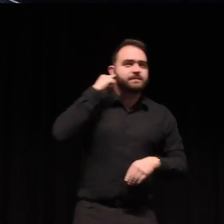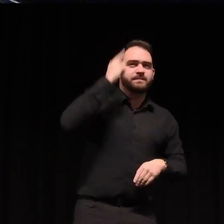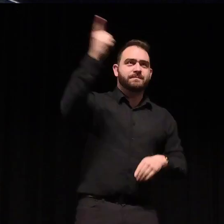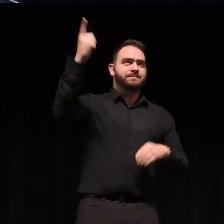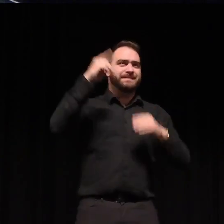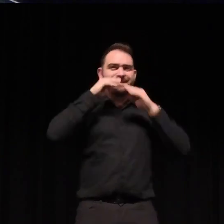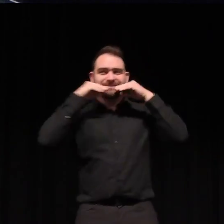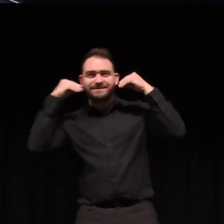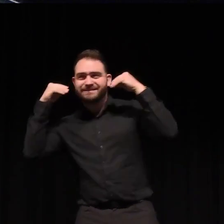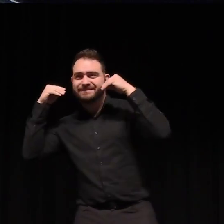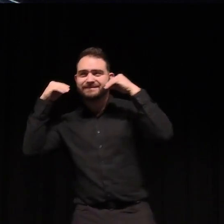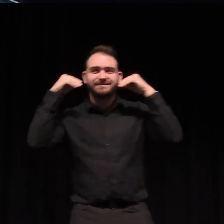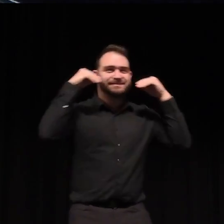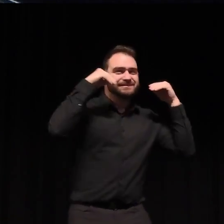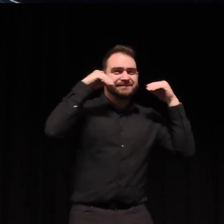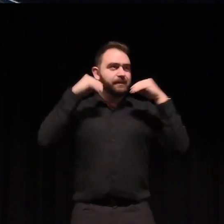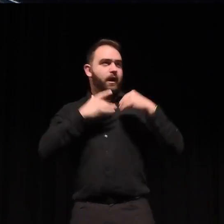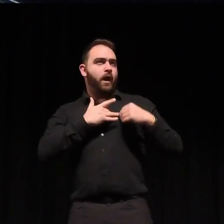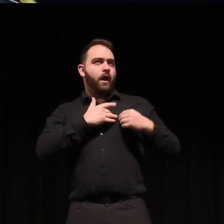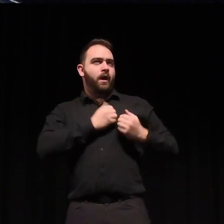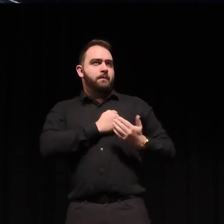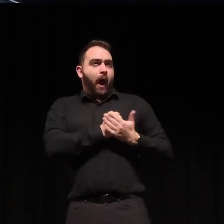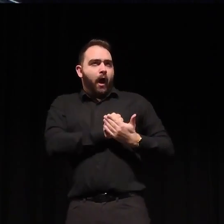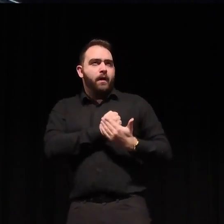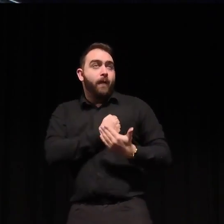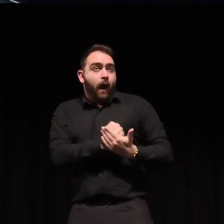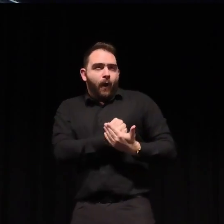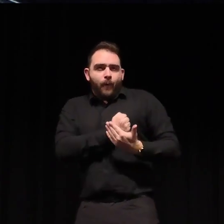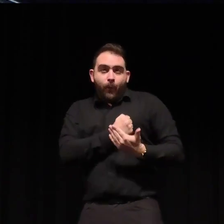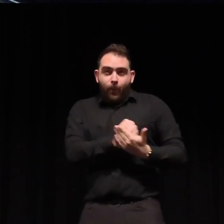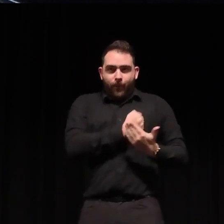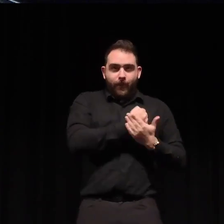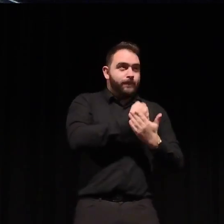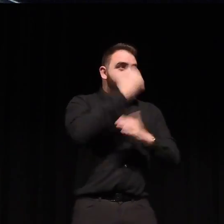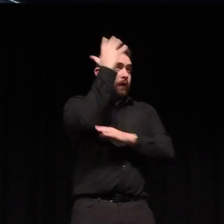son cœur. Et dans les branches d'un arbre,